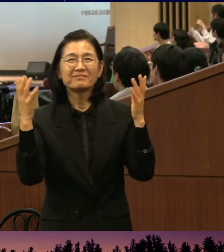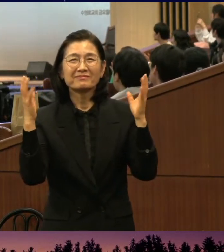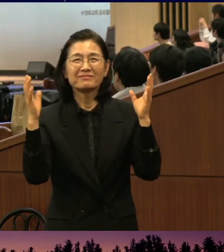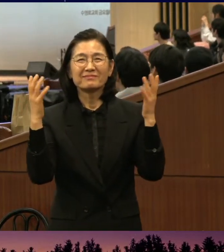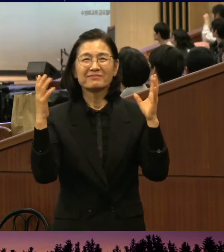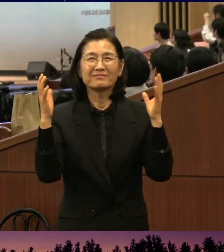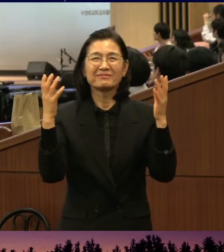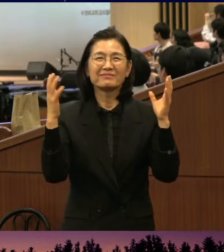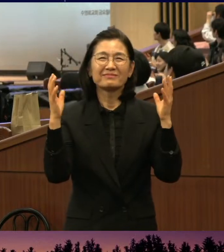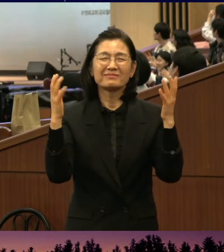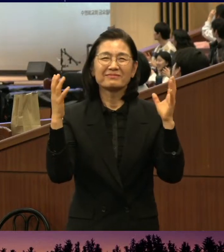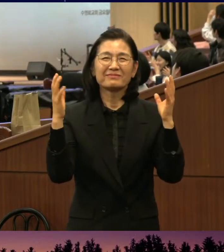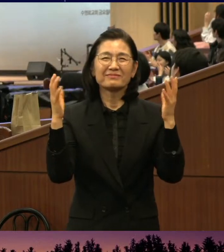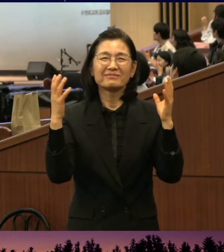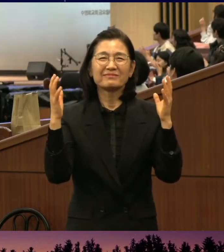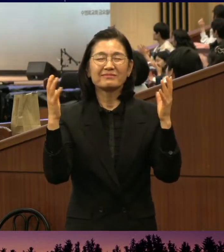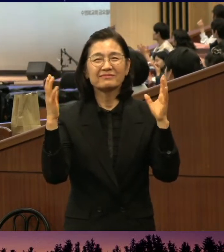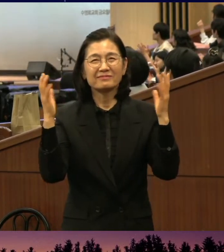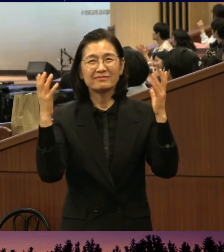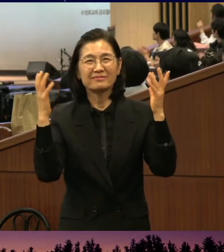아유.